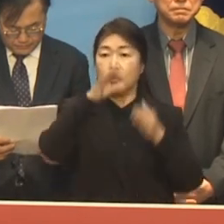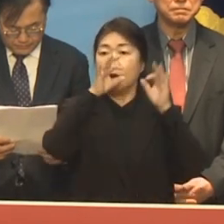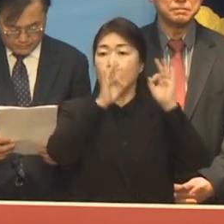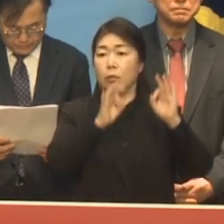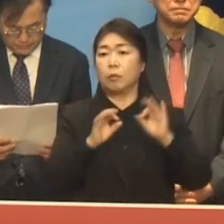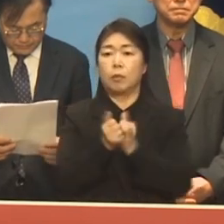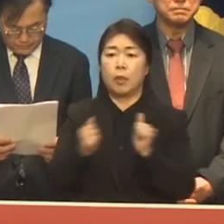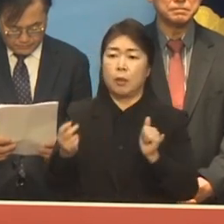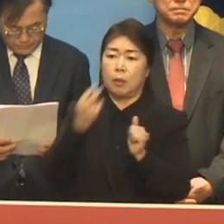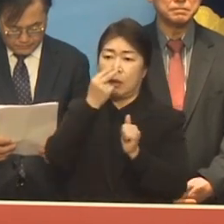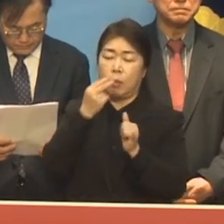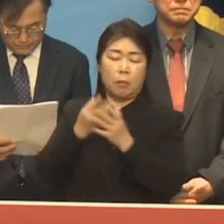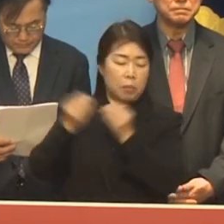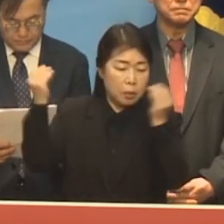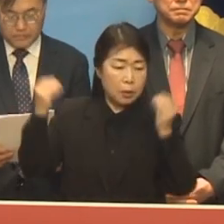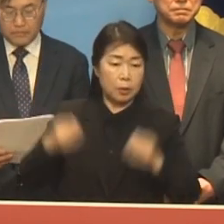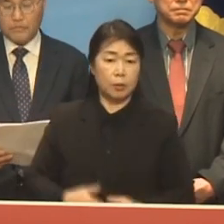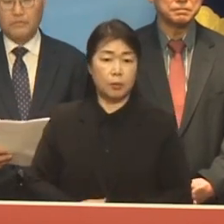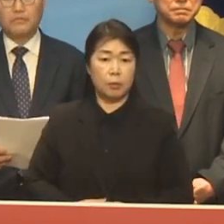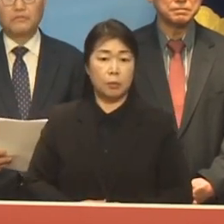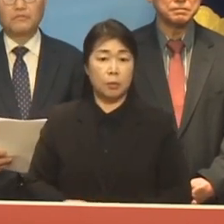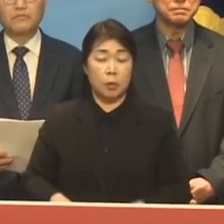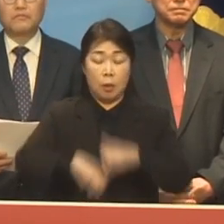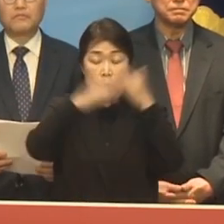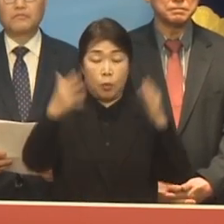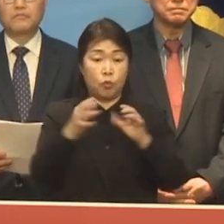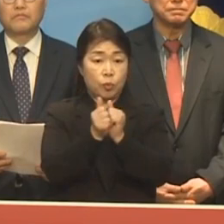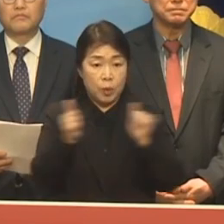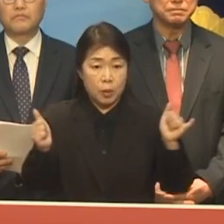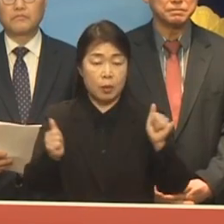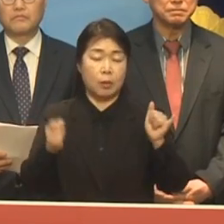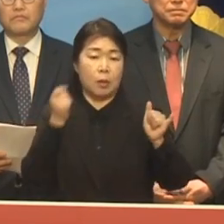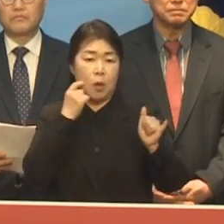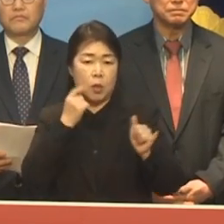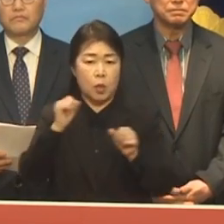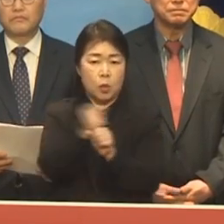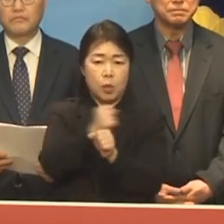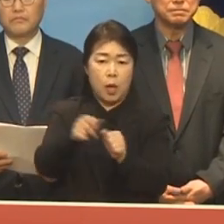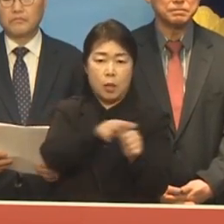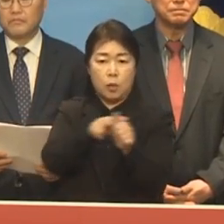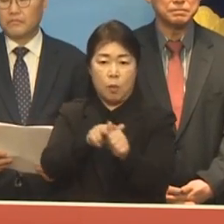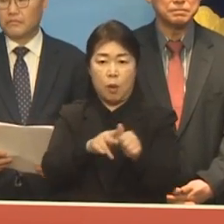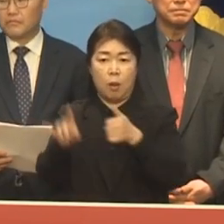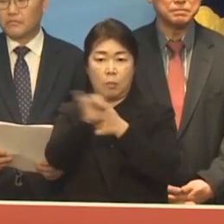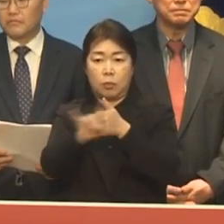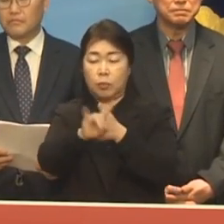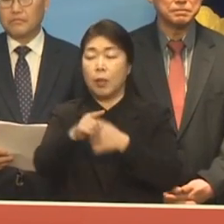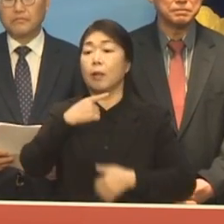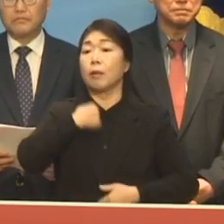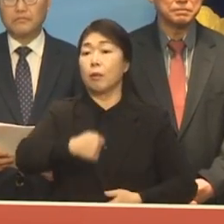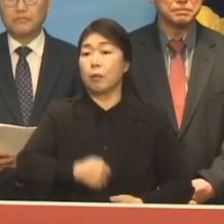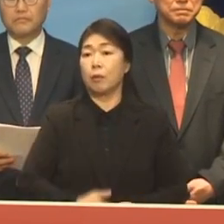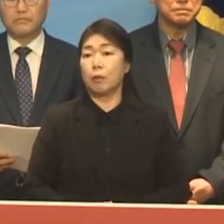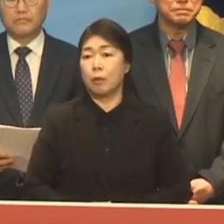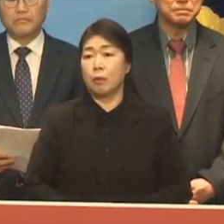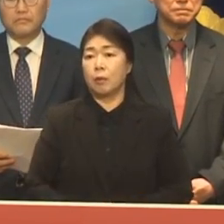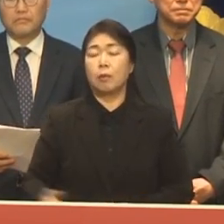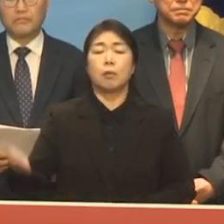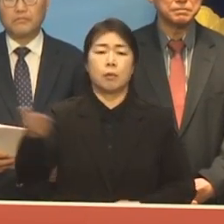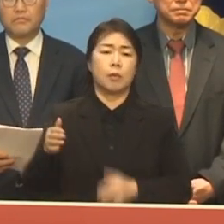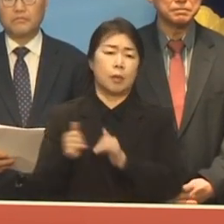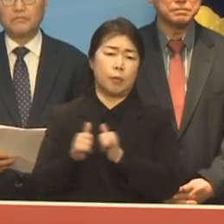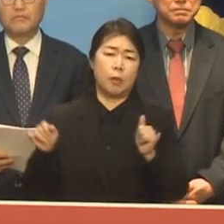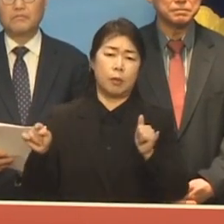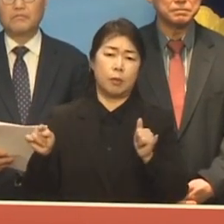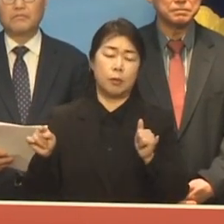생명을 외면했고 전 국민을 거짓과 조작된 정보로 속여온 자들을 더